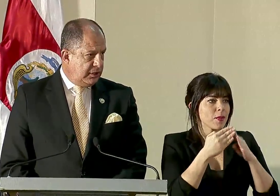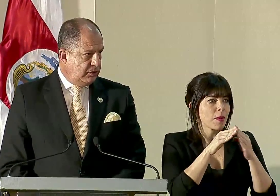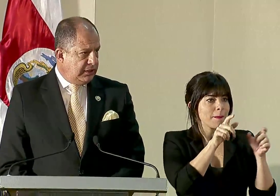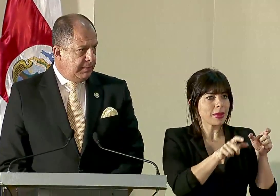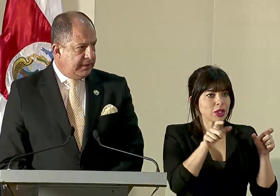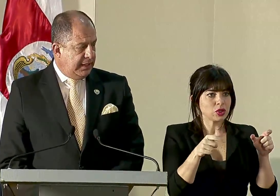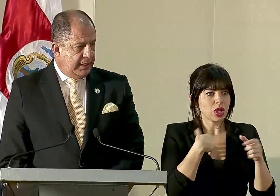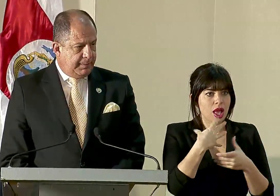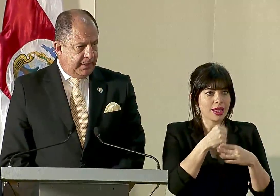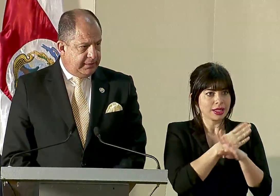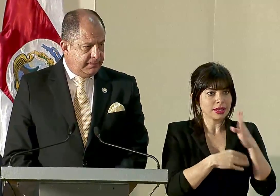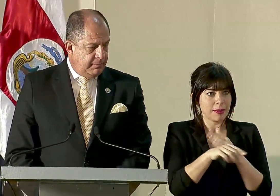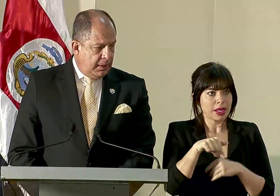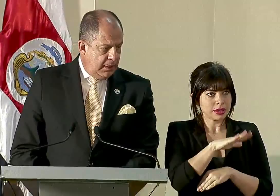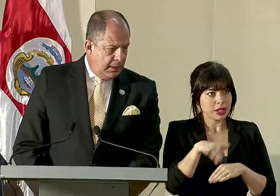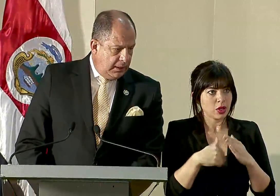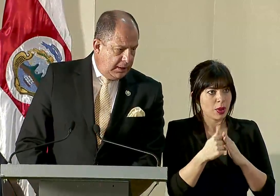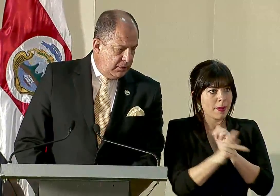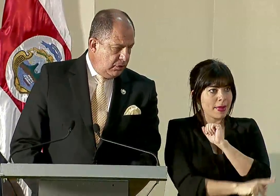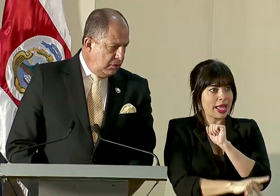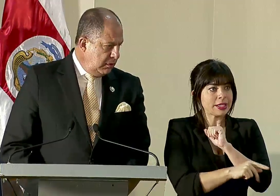de personas con discapacidad en el país.